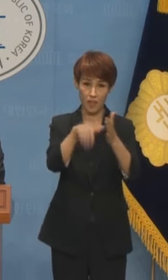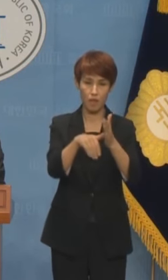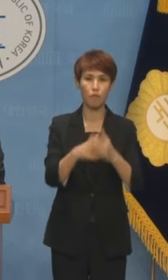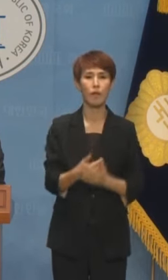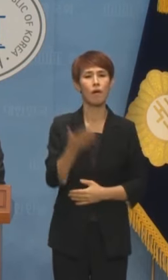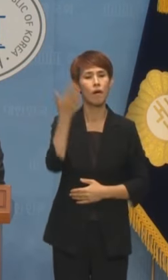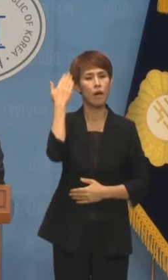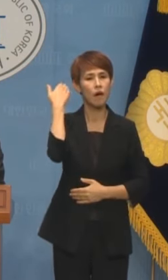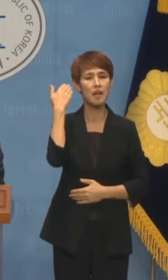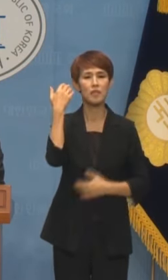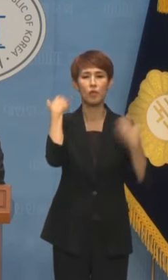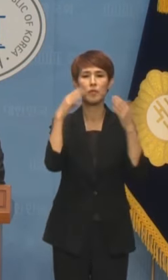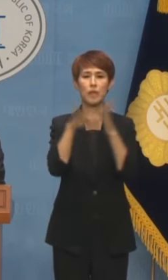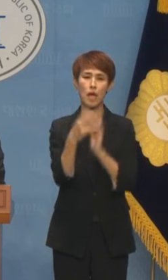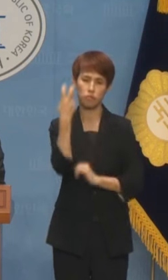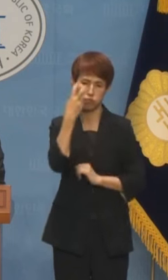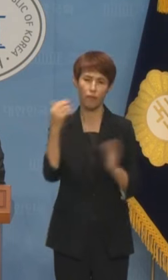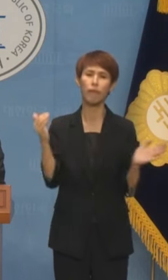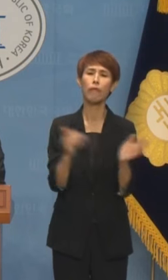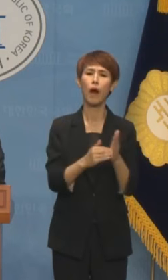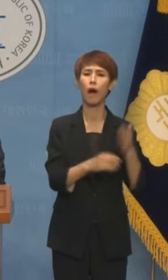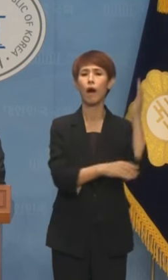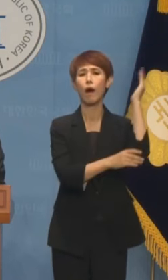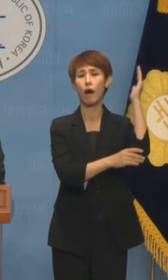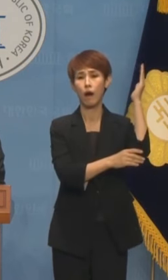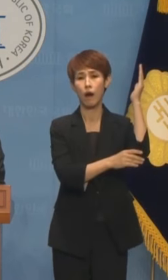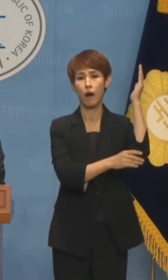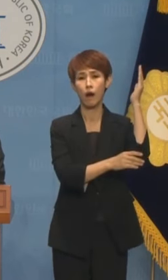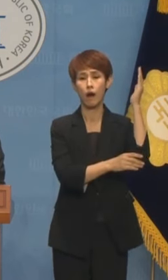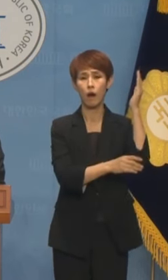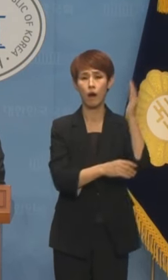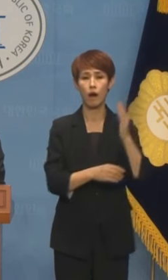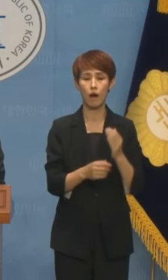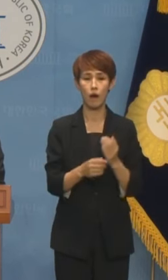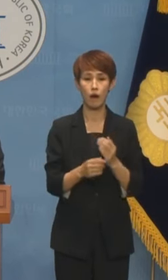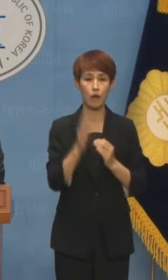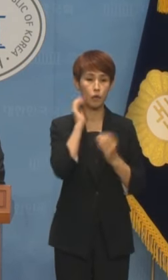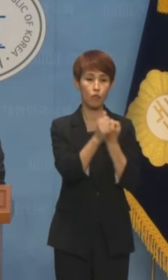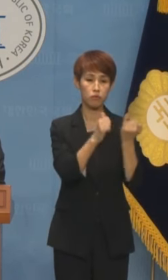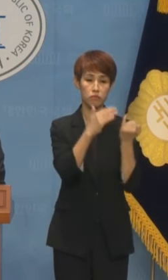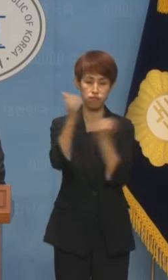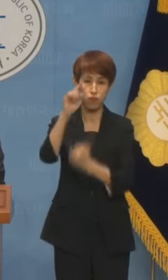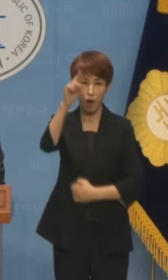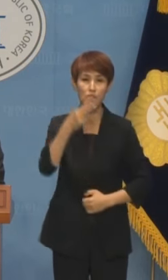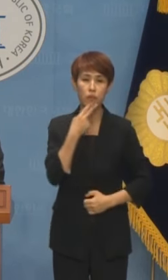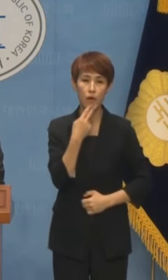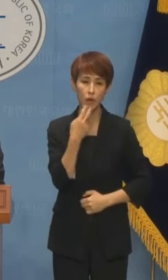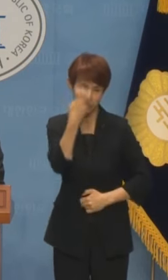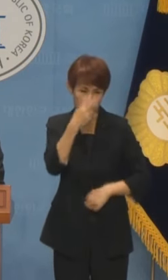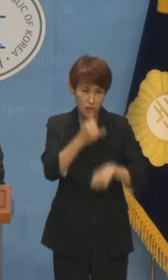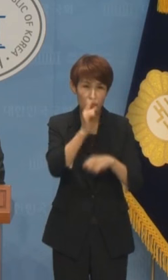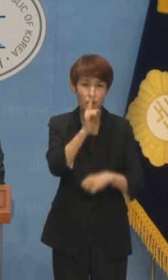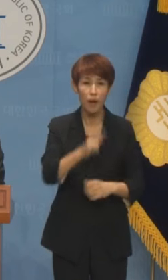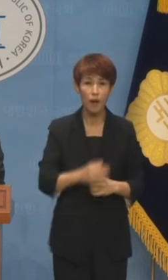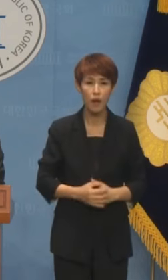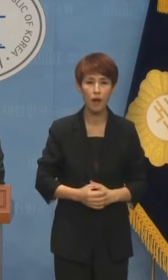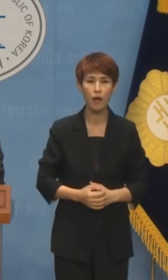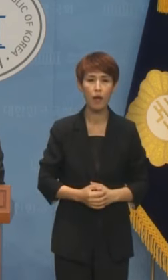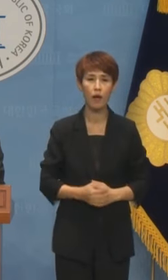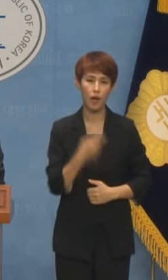치열하게 수사했다고 주장했습니다. 소환 조사 한 번 않고 뭘 탈탈 털었다는 말입니까?